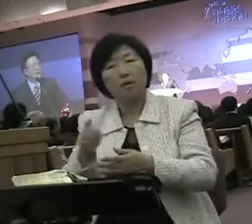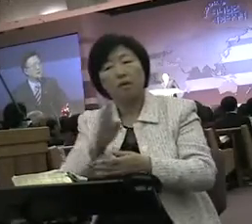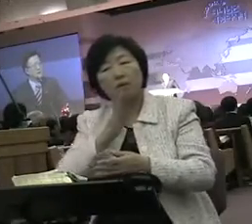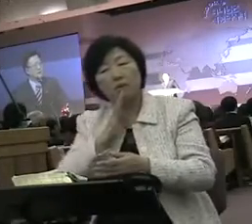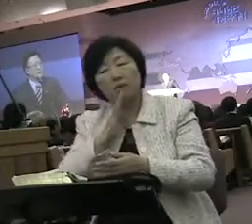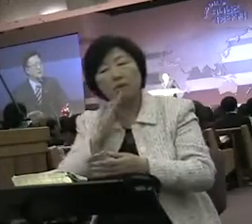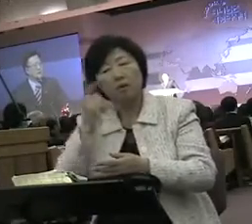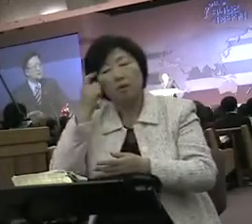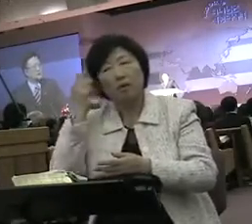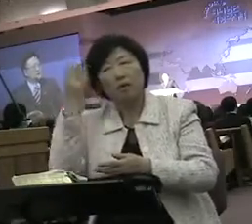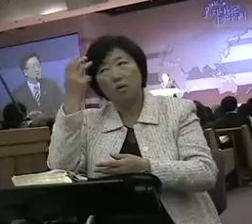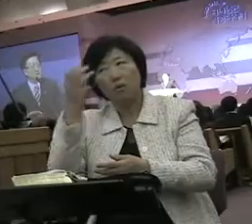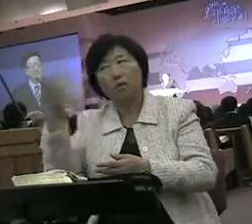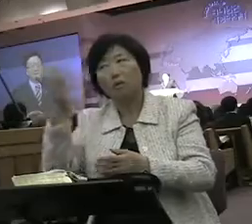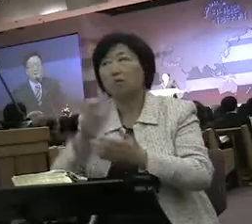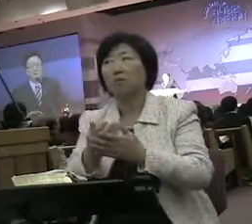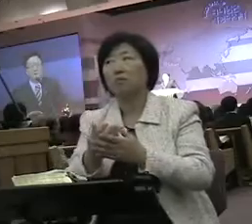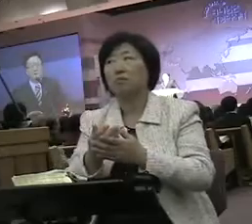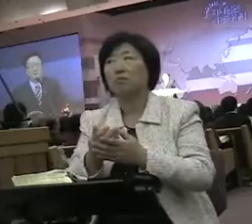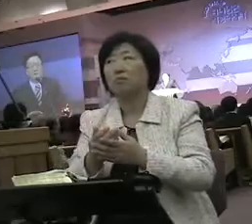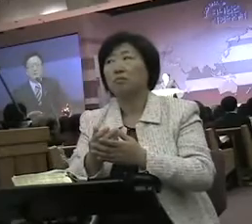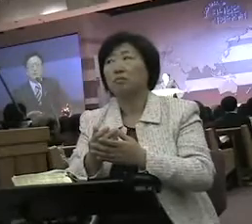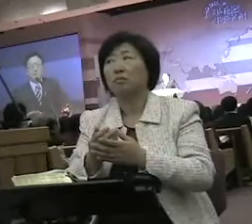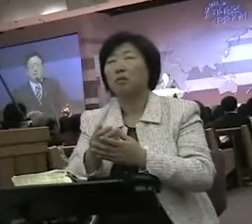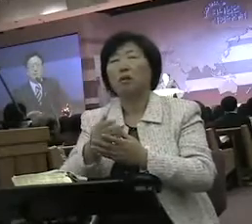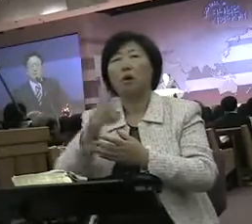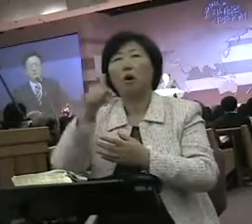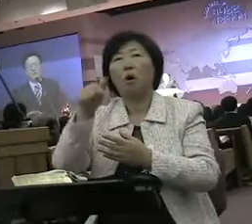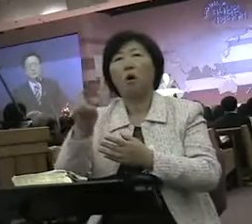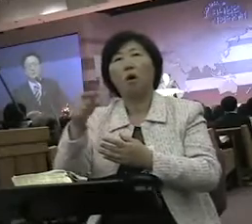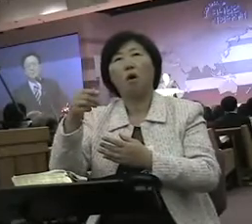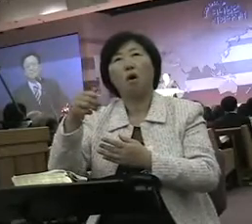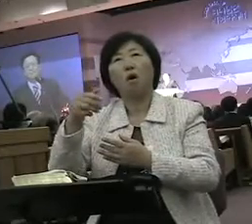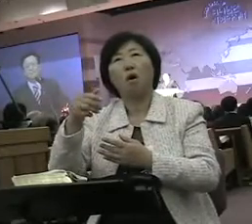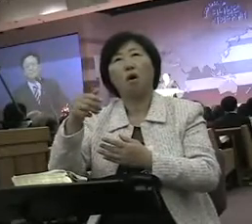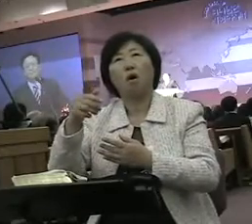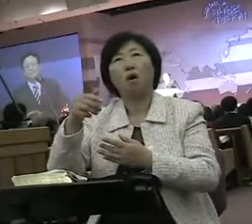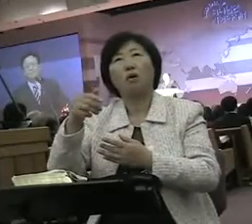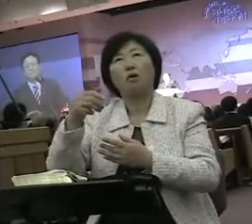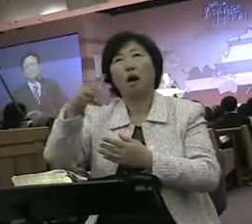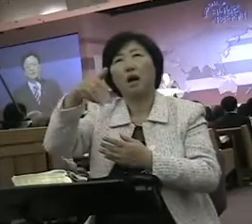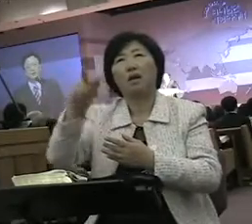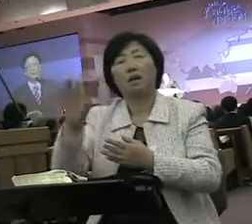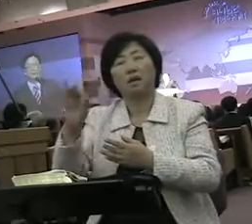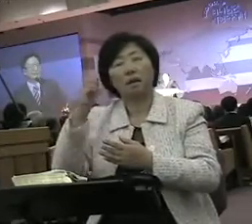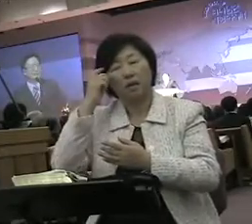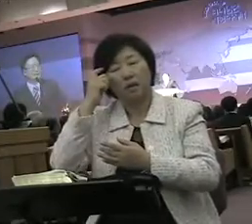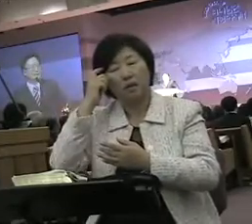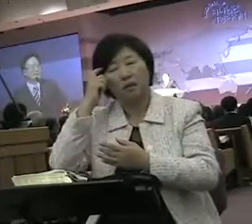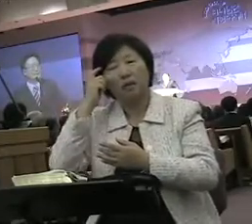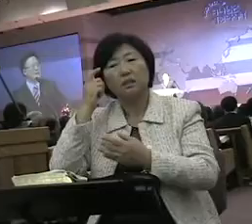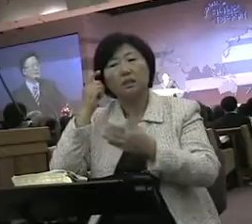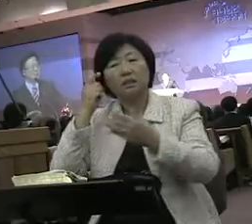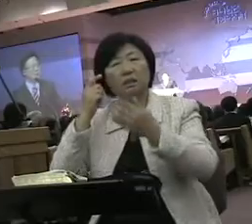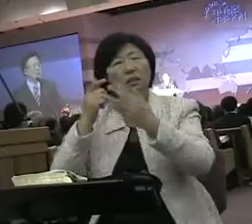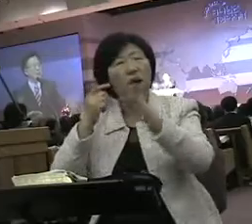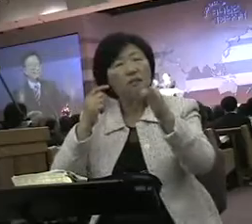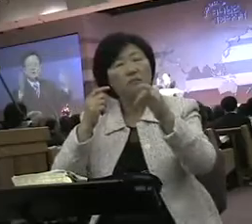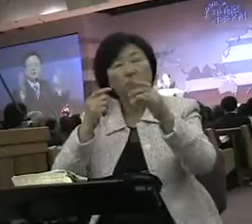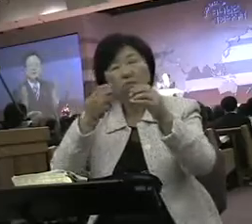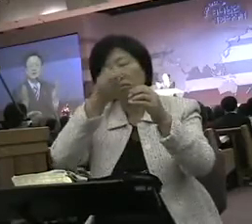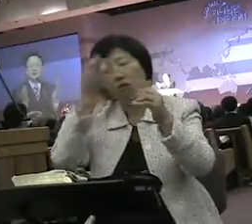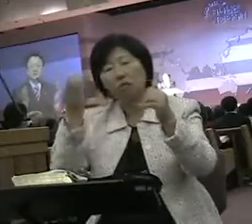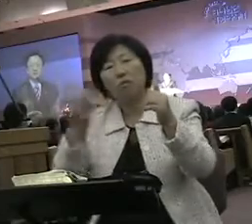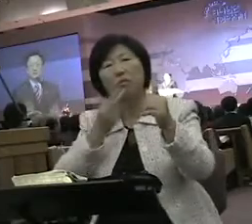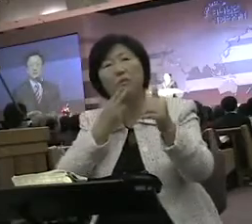고장이다. 제 느낌에 그런 느낌을 준 친구들 별로 없습니다. 별로 없습니다. 여러분, 이것이